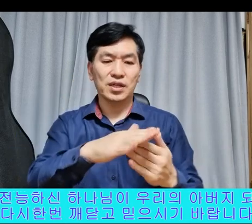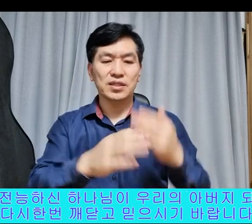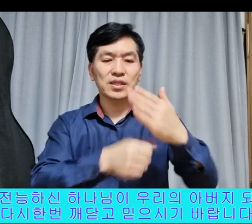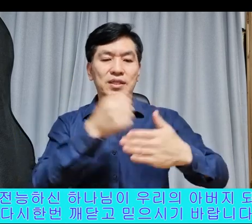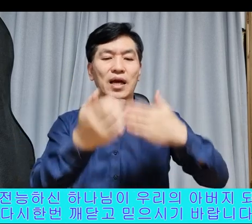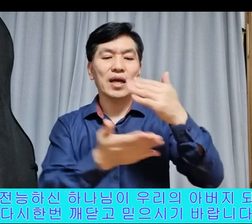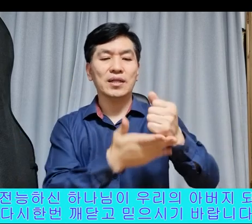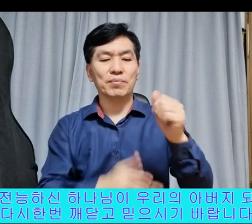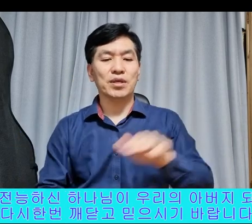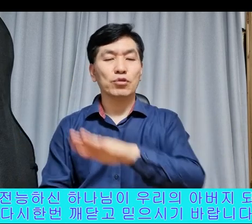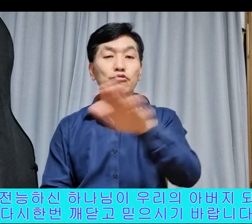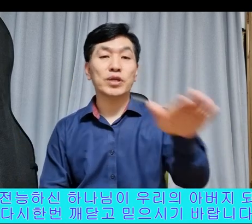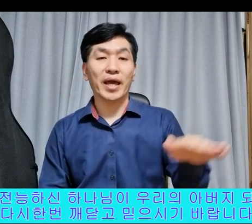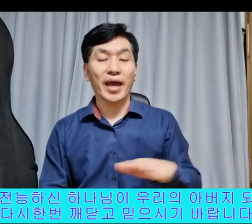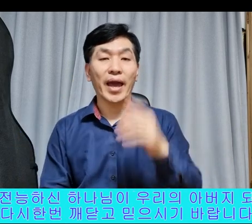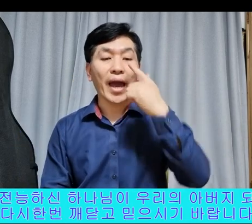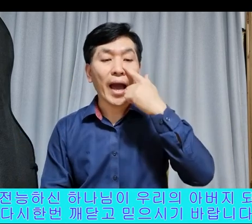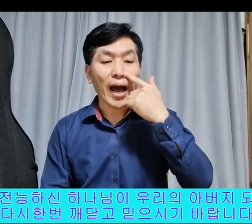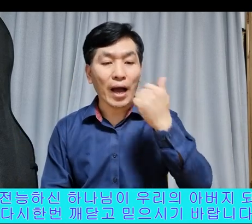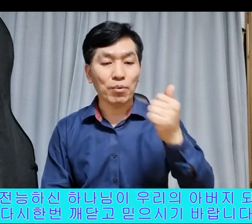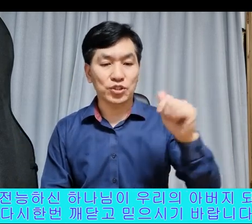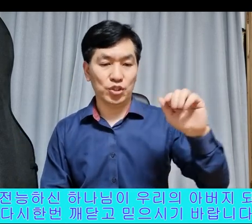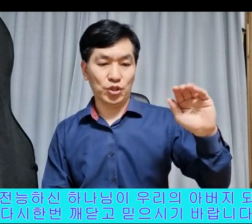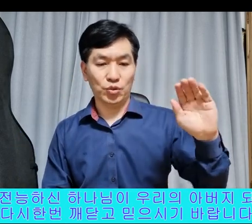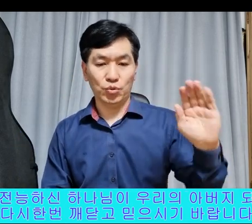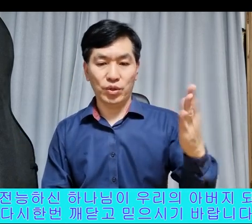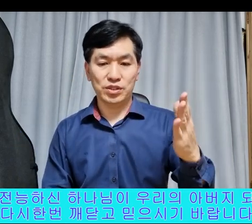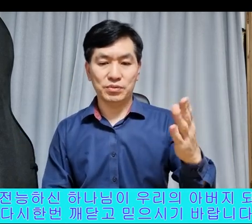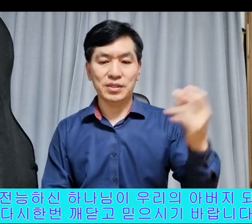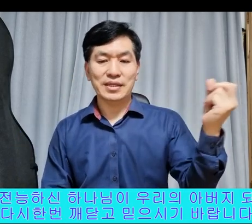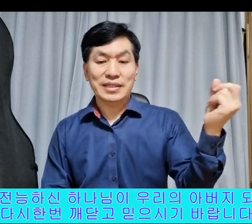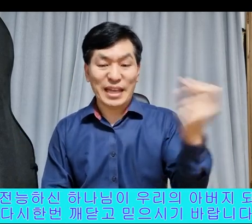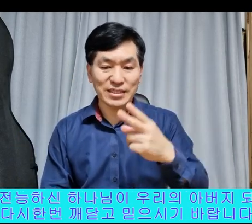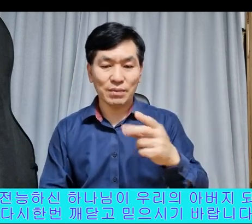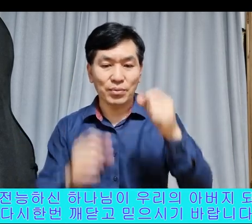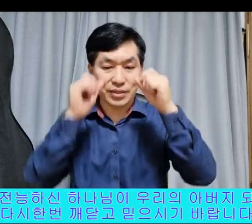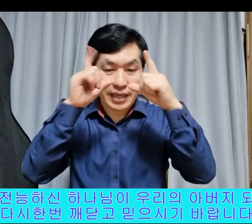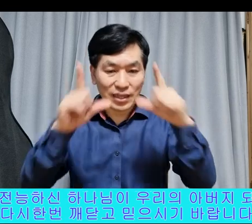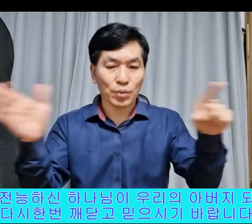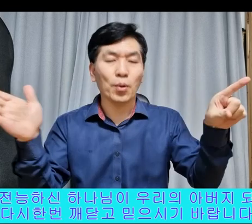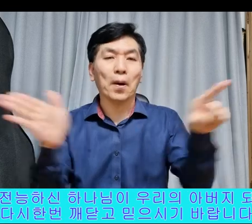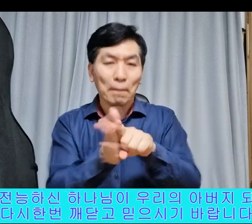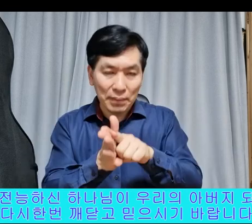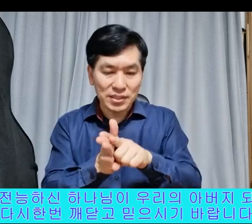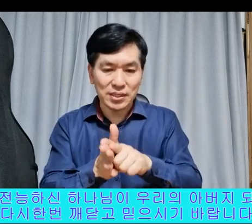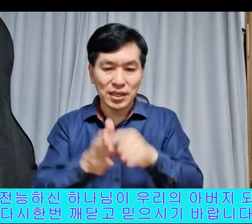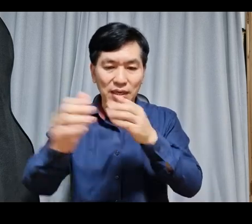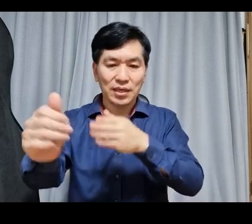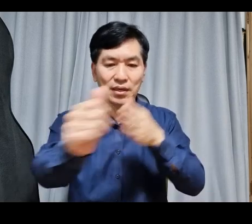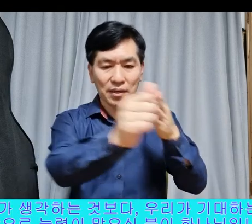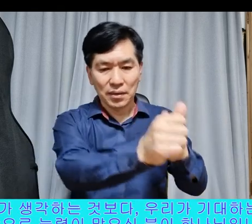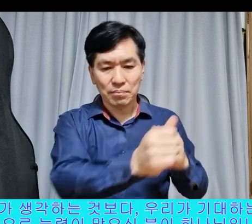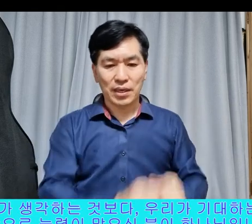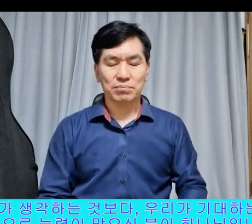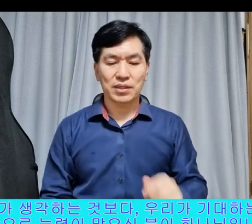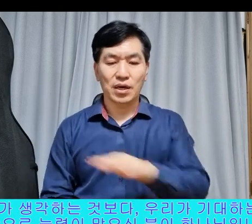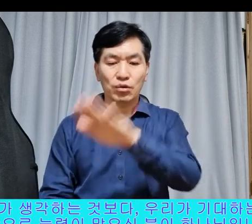전지전능하신 하나님이 우리의 아버지 되심을 다시 한번 깨닫고 믿으시기 바랍니다.